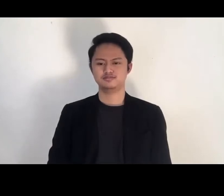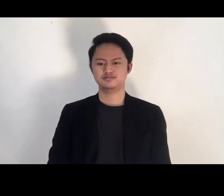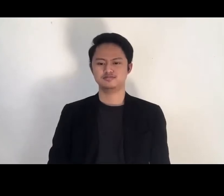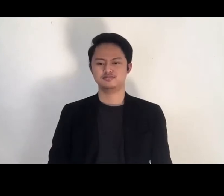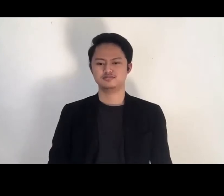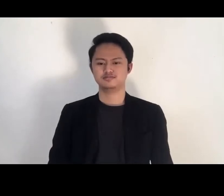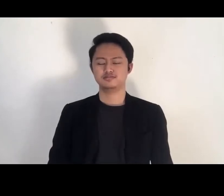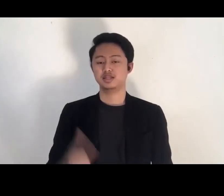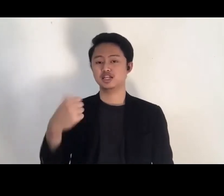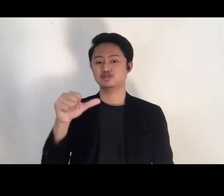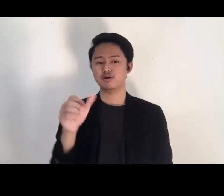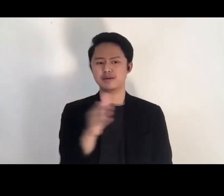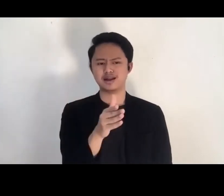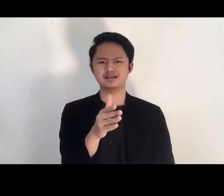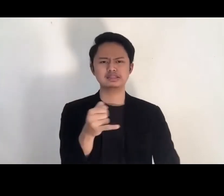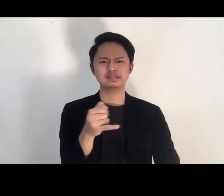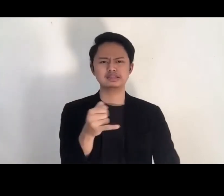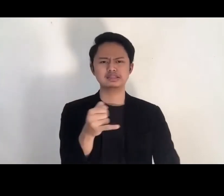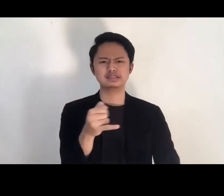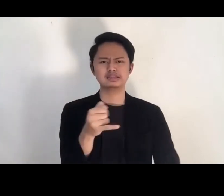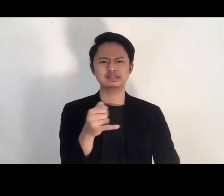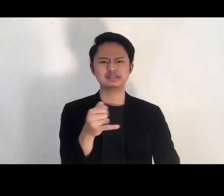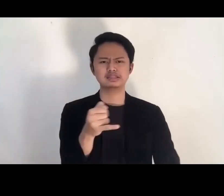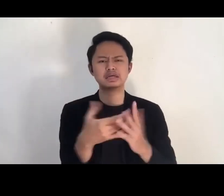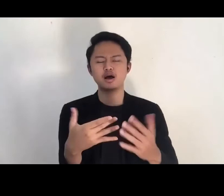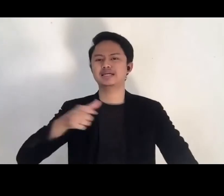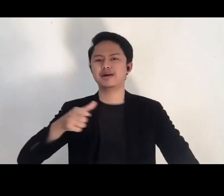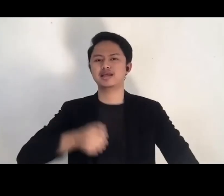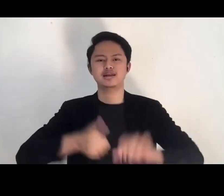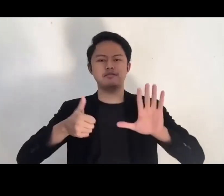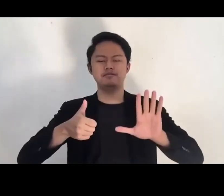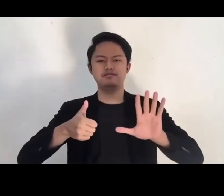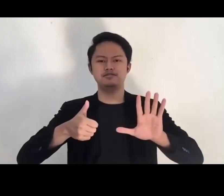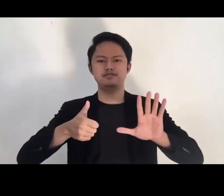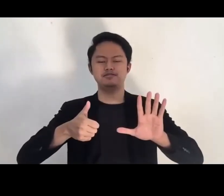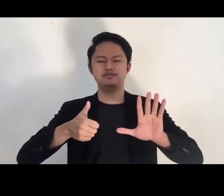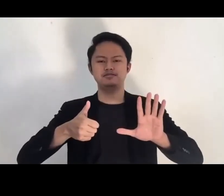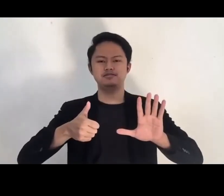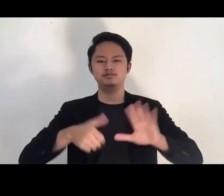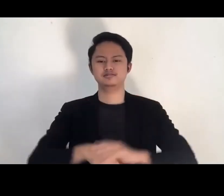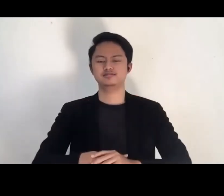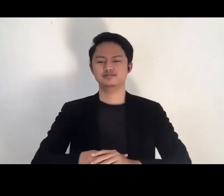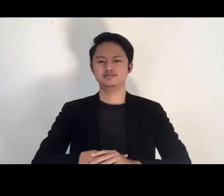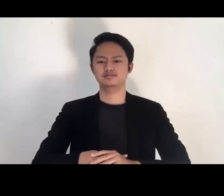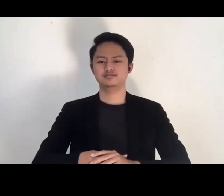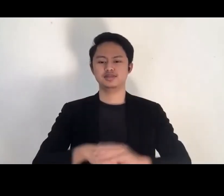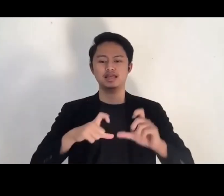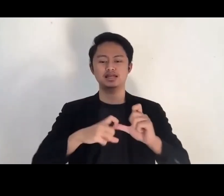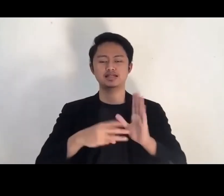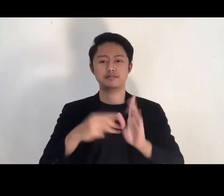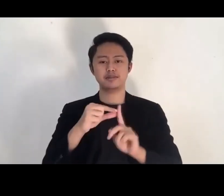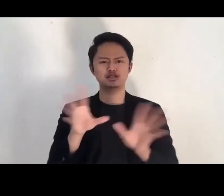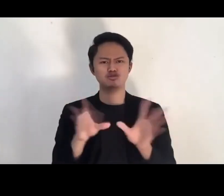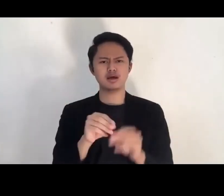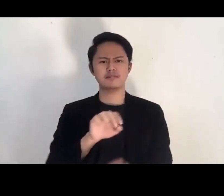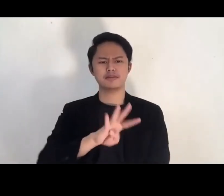6 kecamatan. Dari 6 kecamatan ini kami punya 4 41 SMP